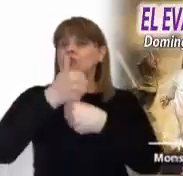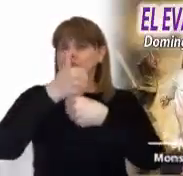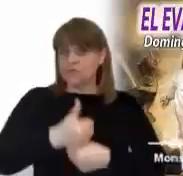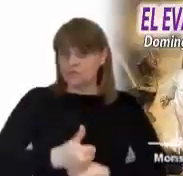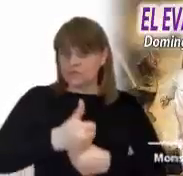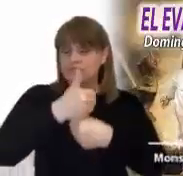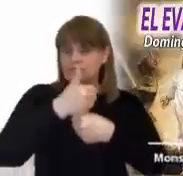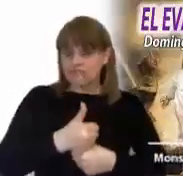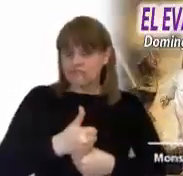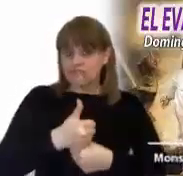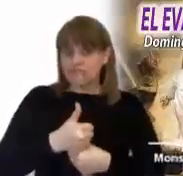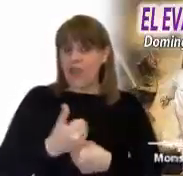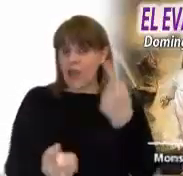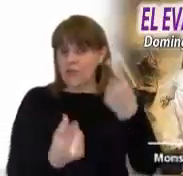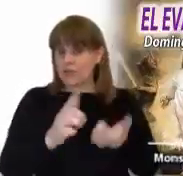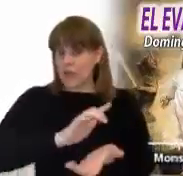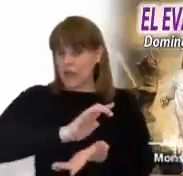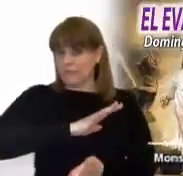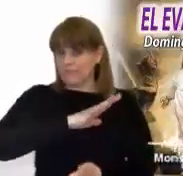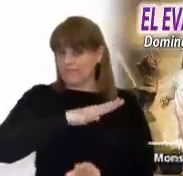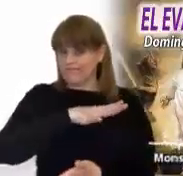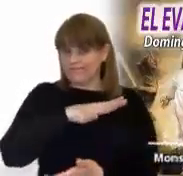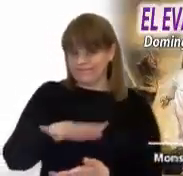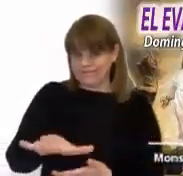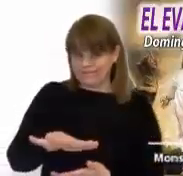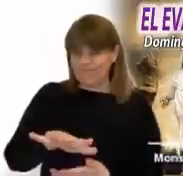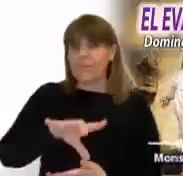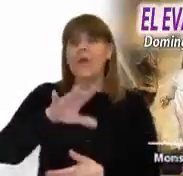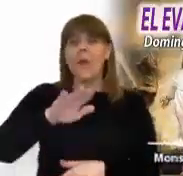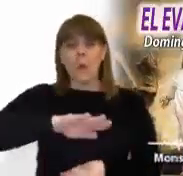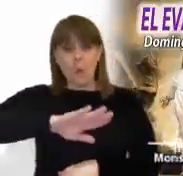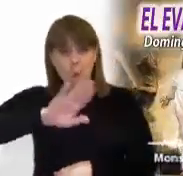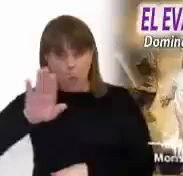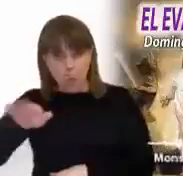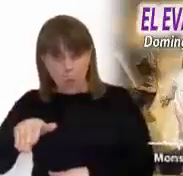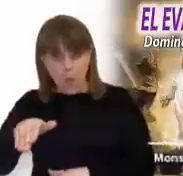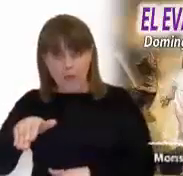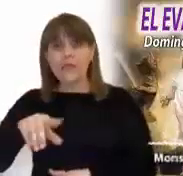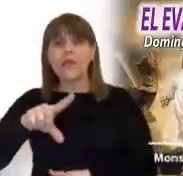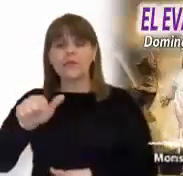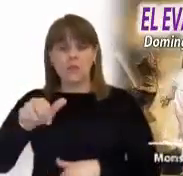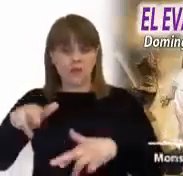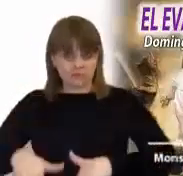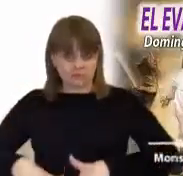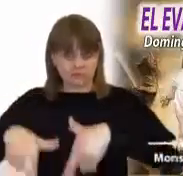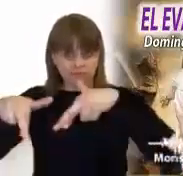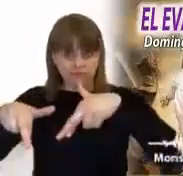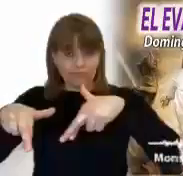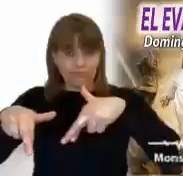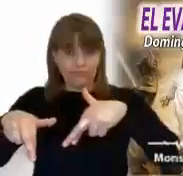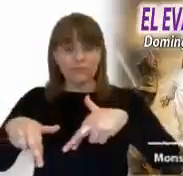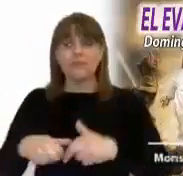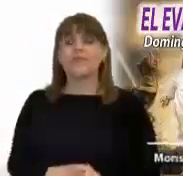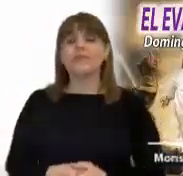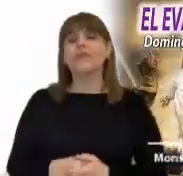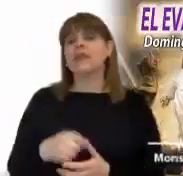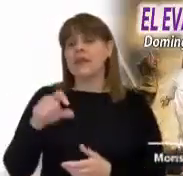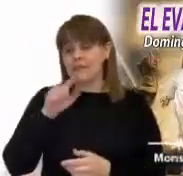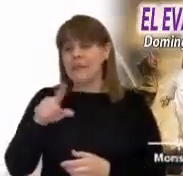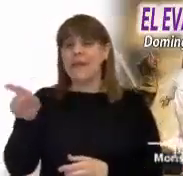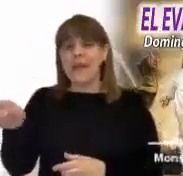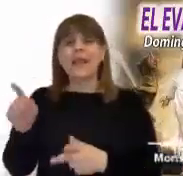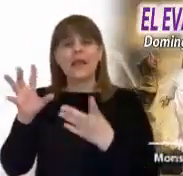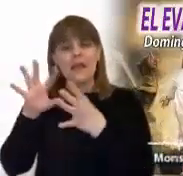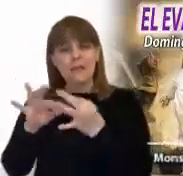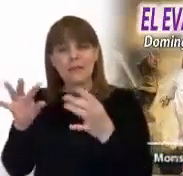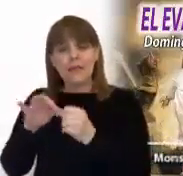ser rechazado, que lo condenarán a muerte y que a los 3 días resucitará. También añade Jesús que si